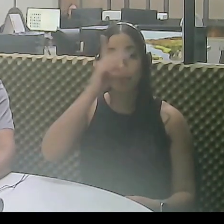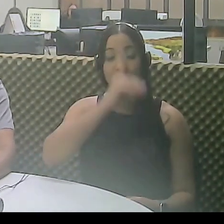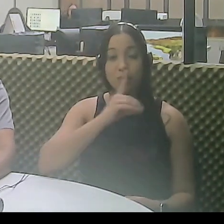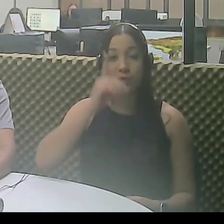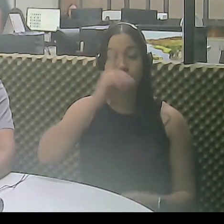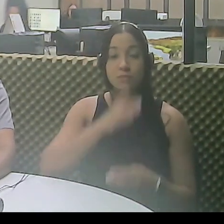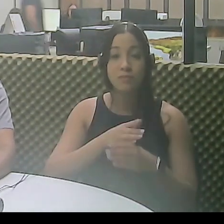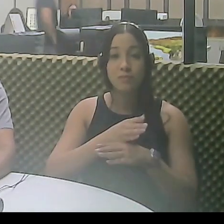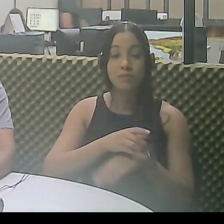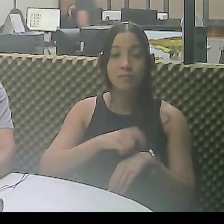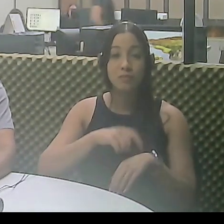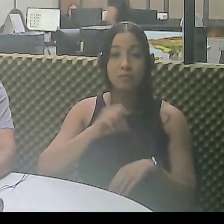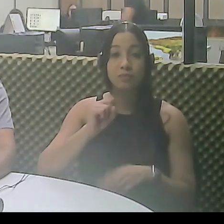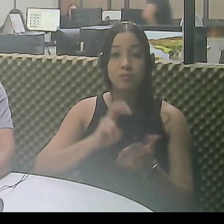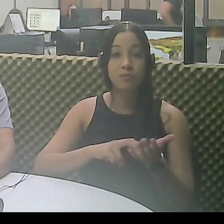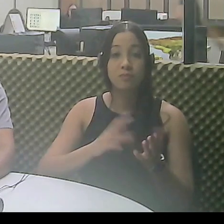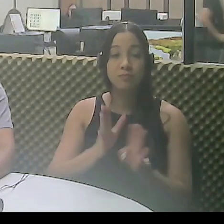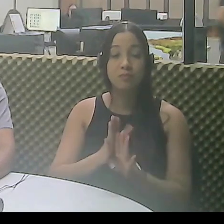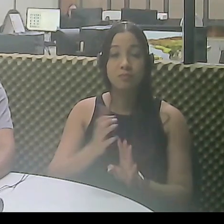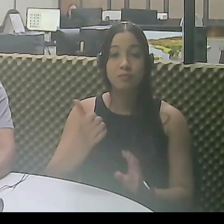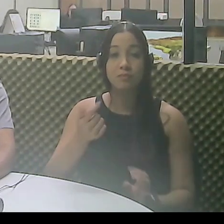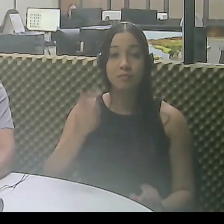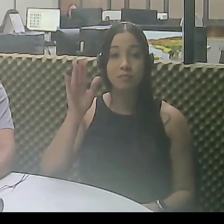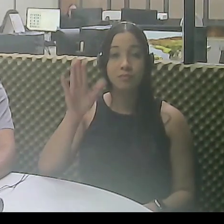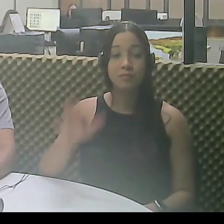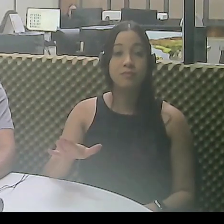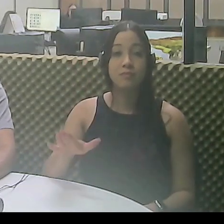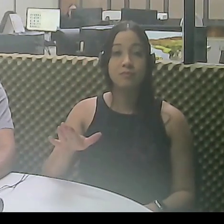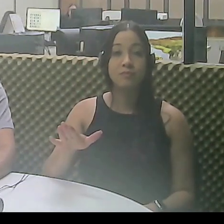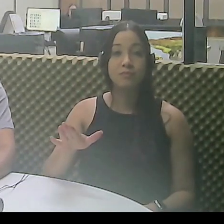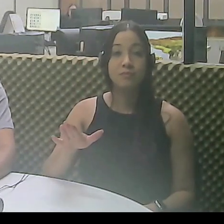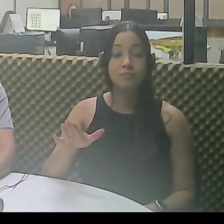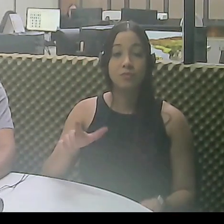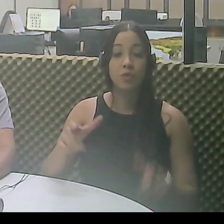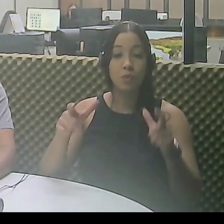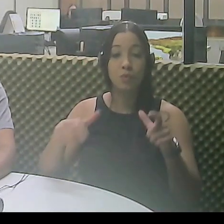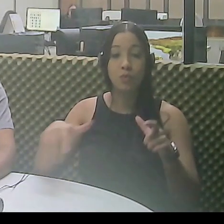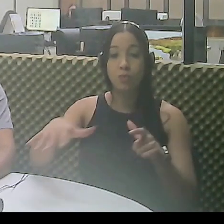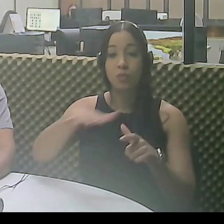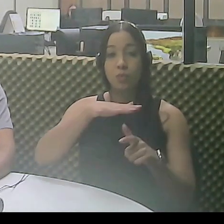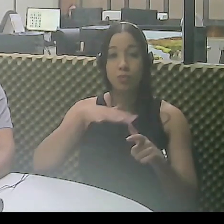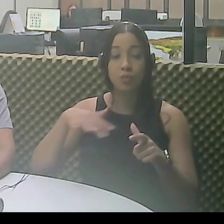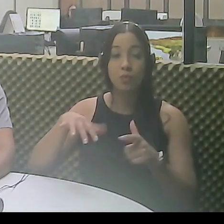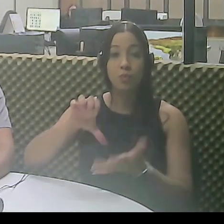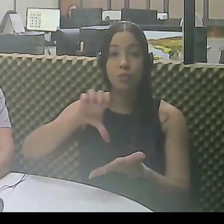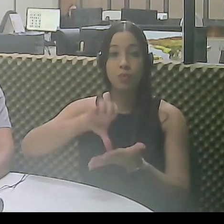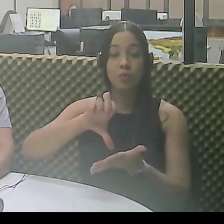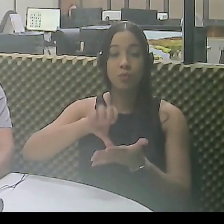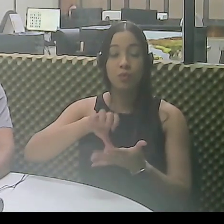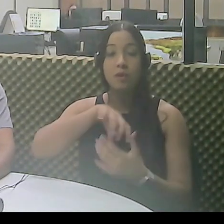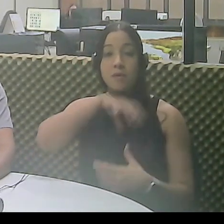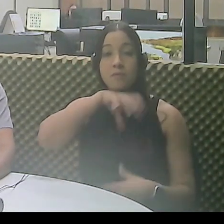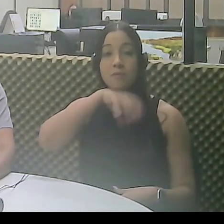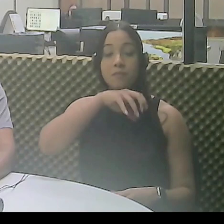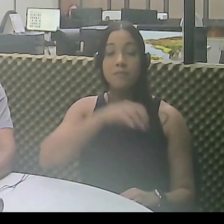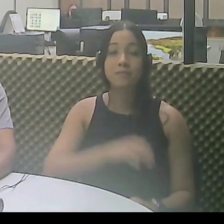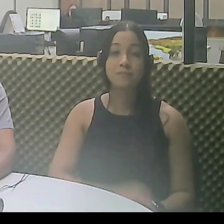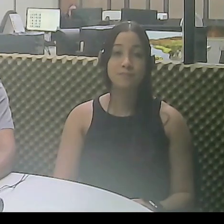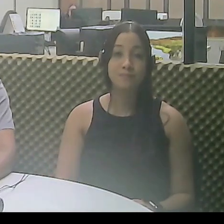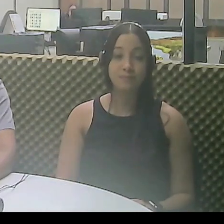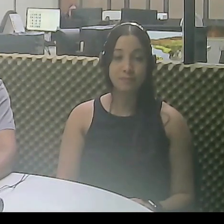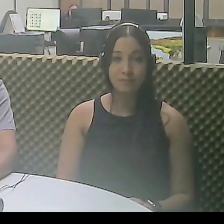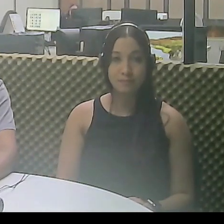com entrada das 8 da manhã às 5 da tarde. O Reduto dos Animais fica sediado no Parque do Sabiá.